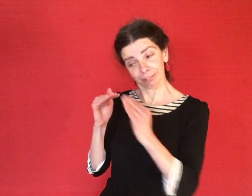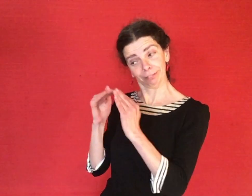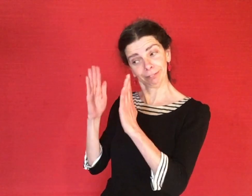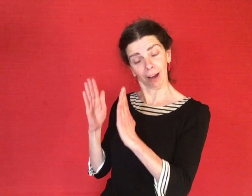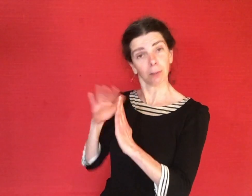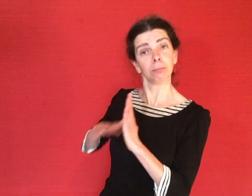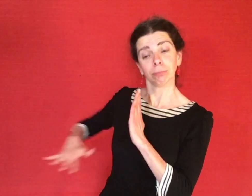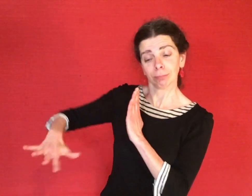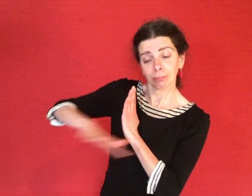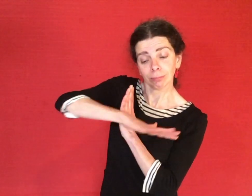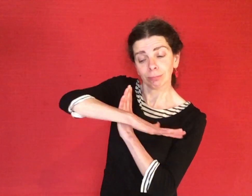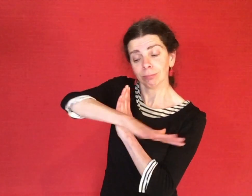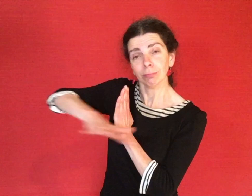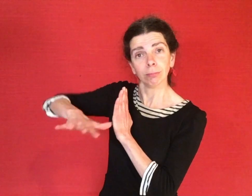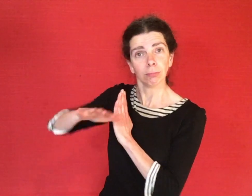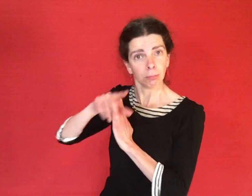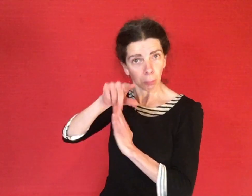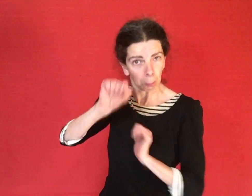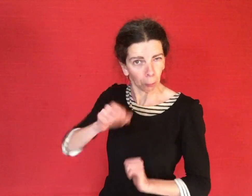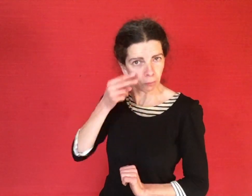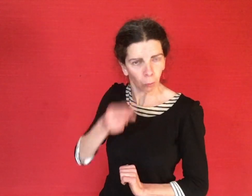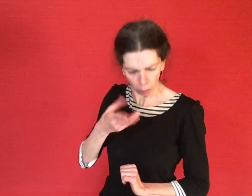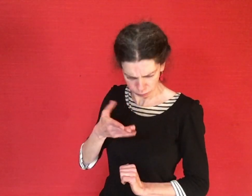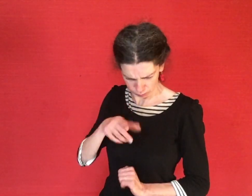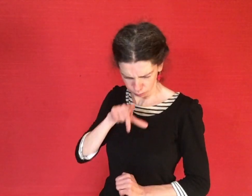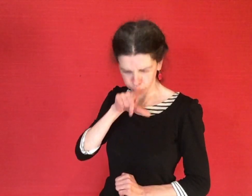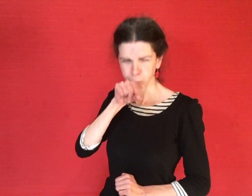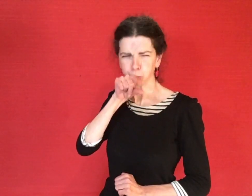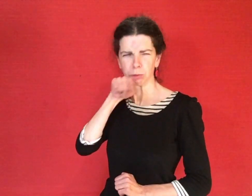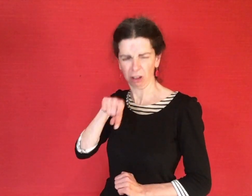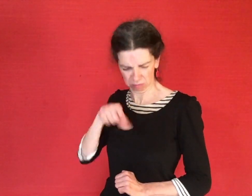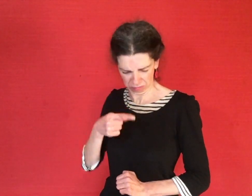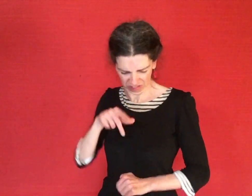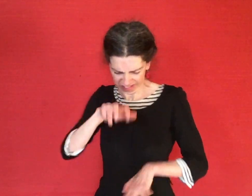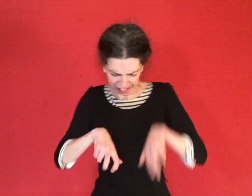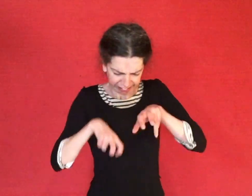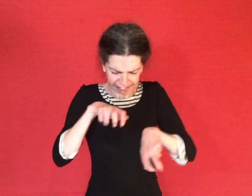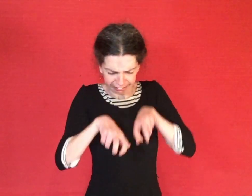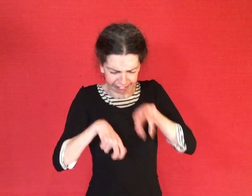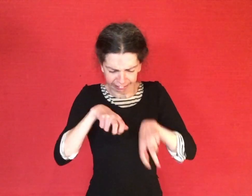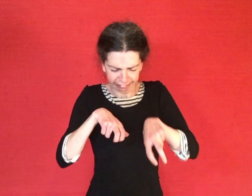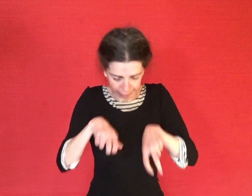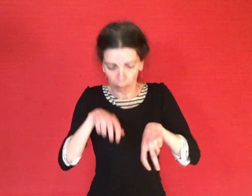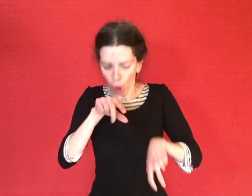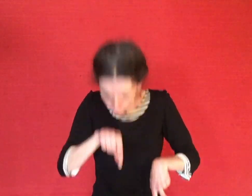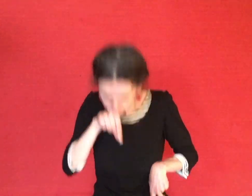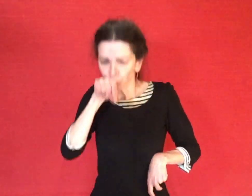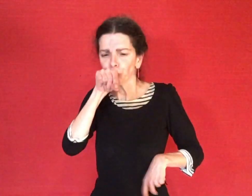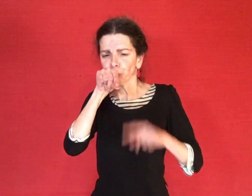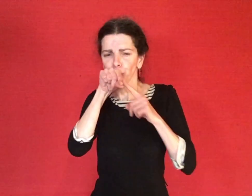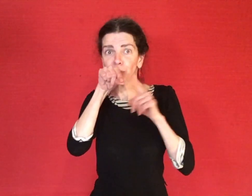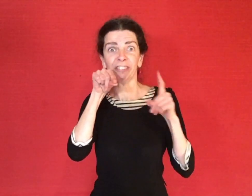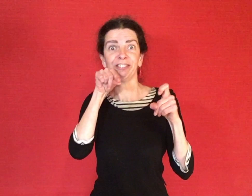Et c'est ainsi que, près de la ferme, on peut voir un Poussin qui cherche des vers de